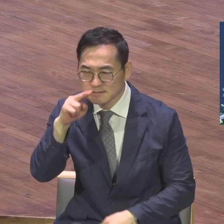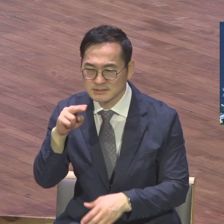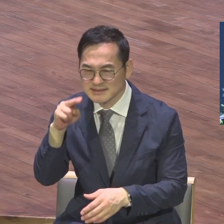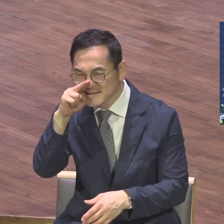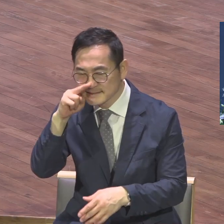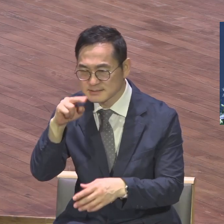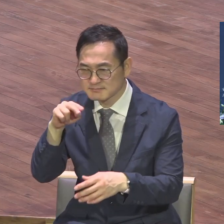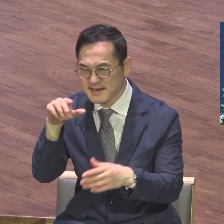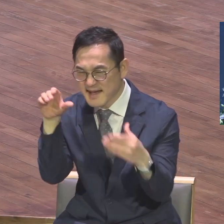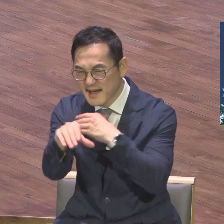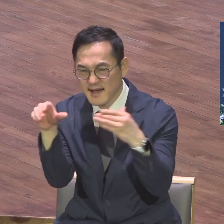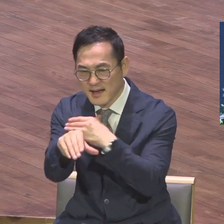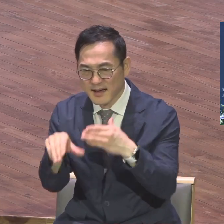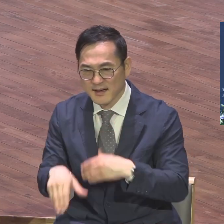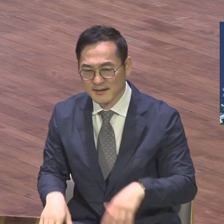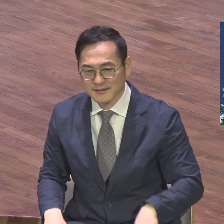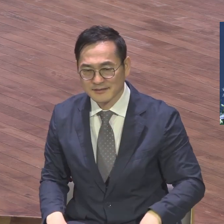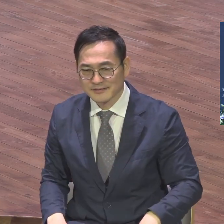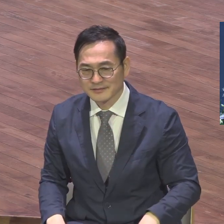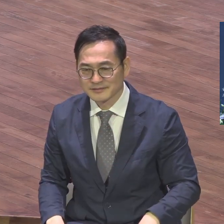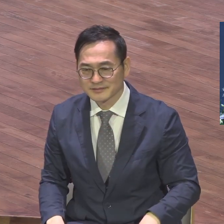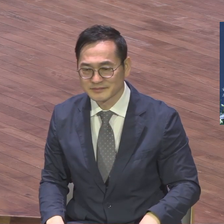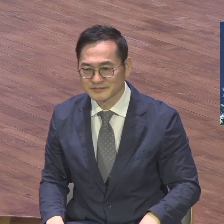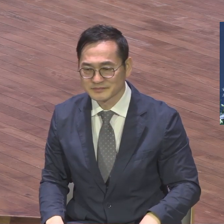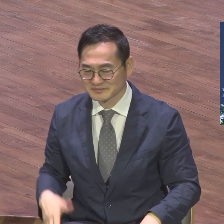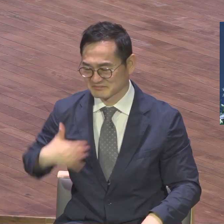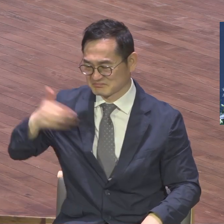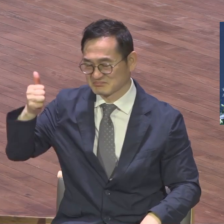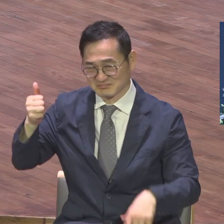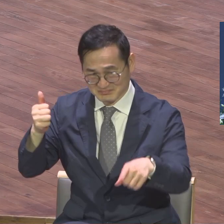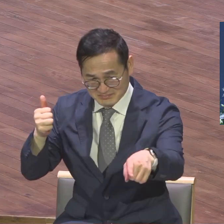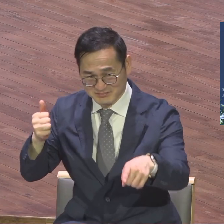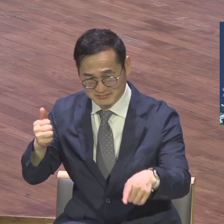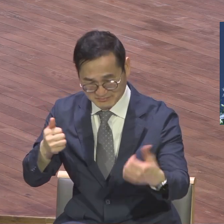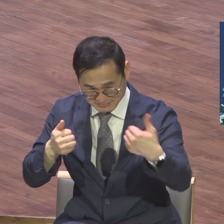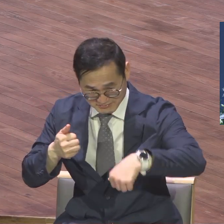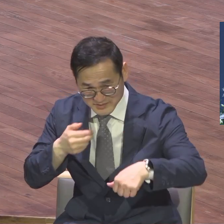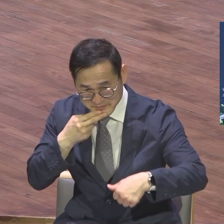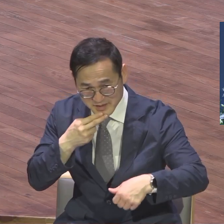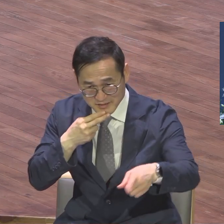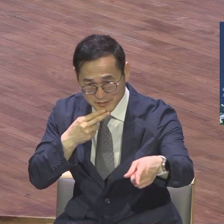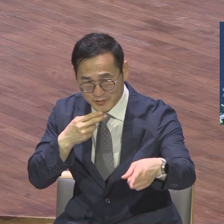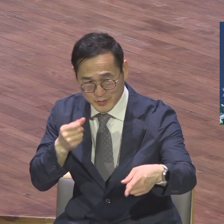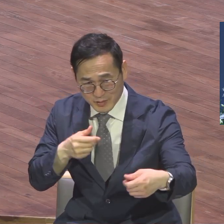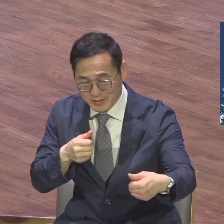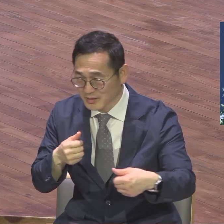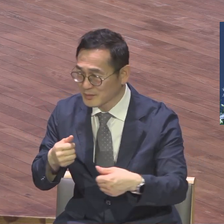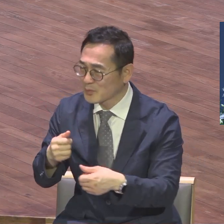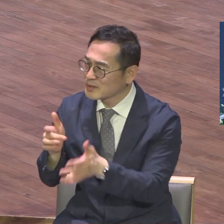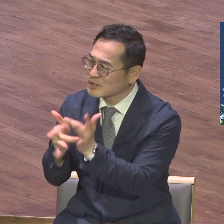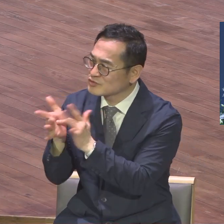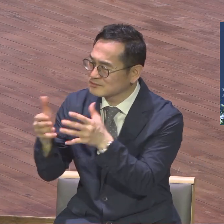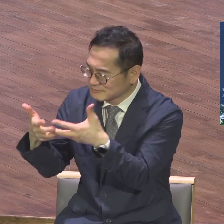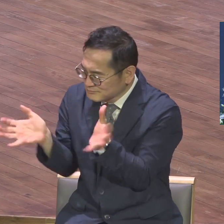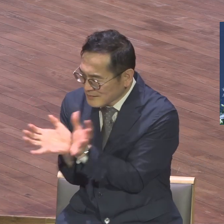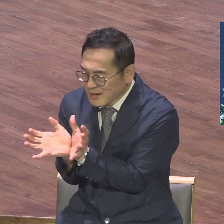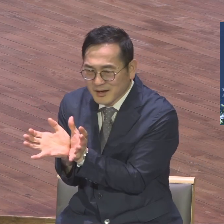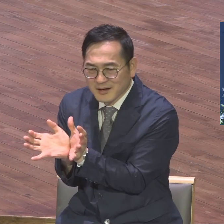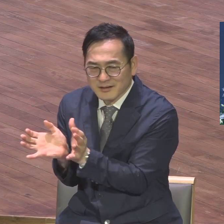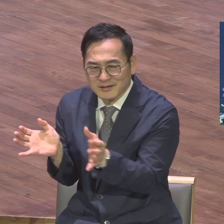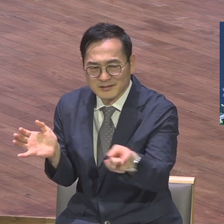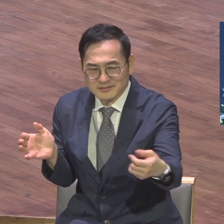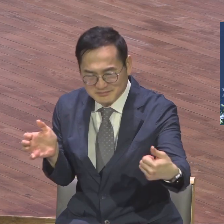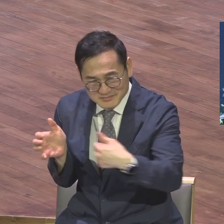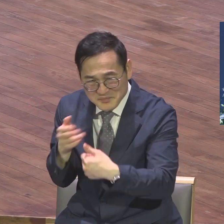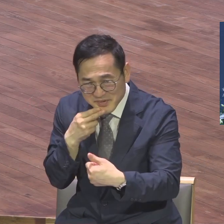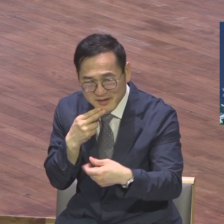질투 이거 결코 성경 인도가 아니거든요. 바울은 바울파 또